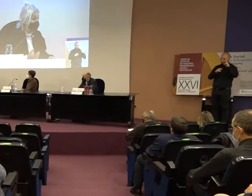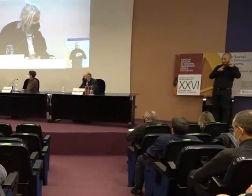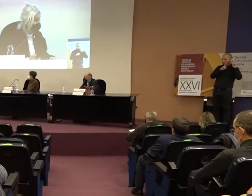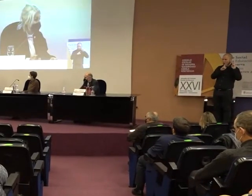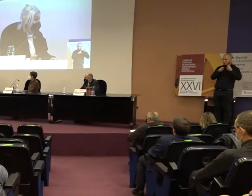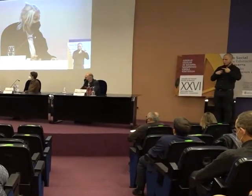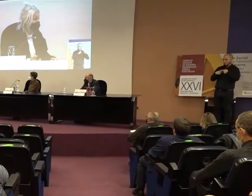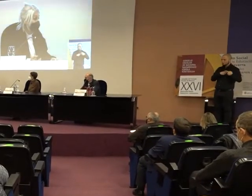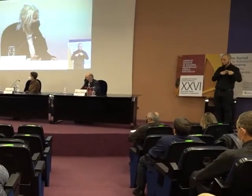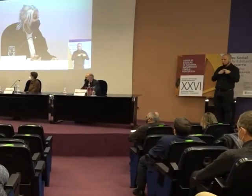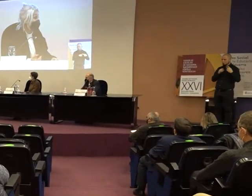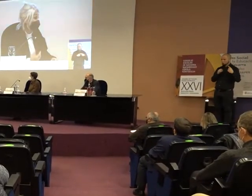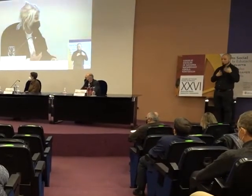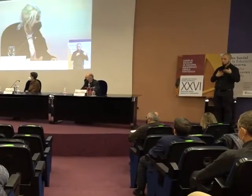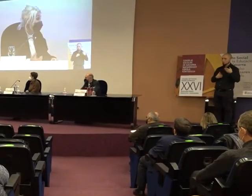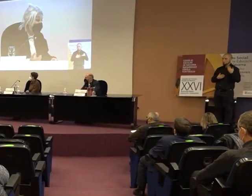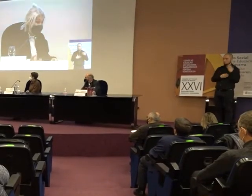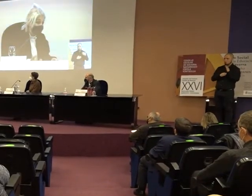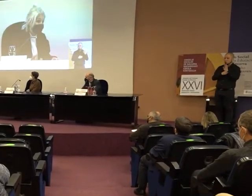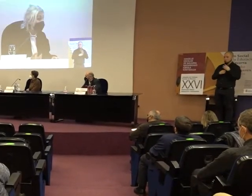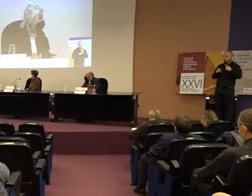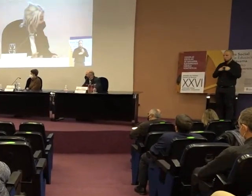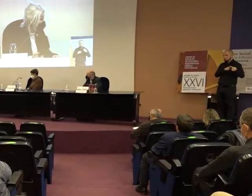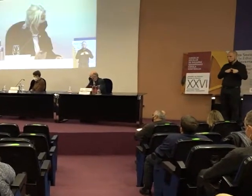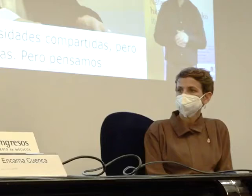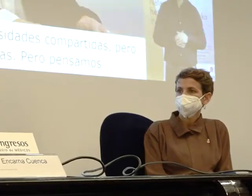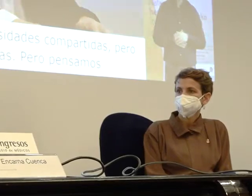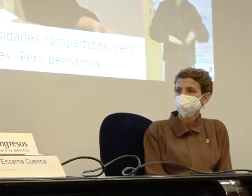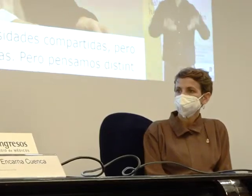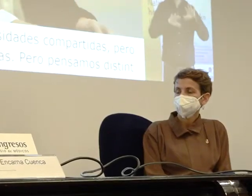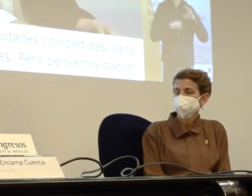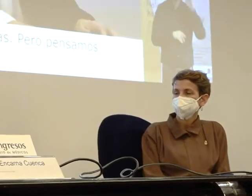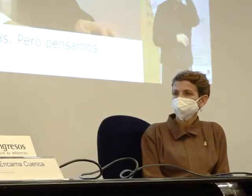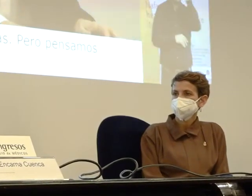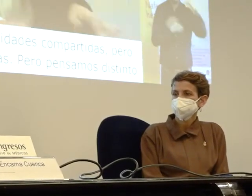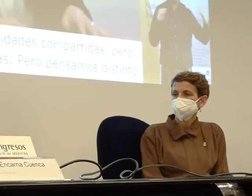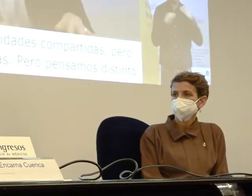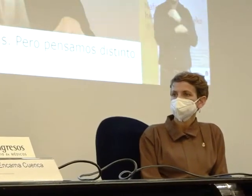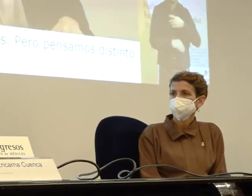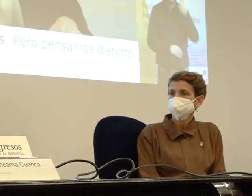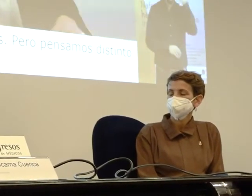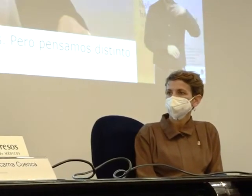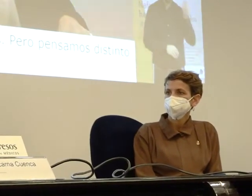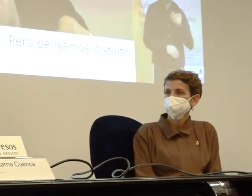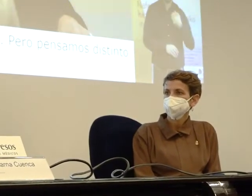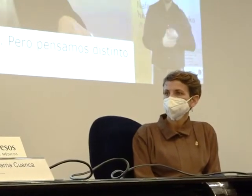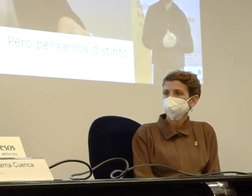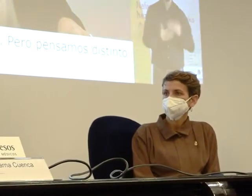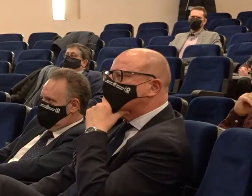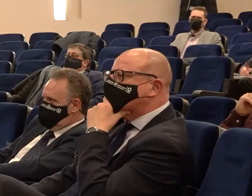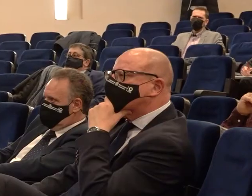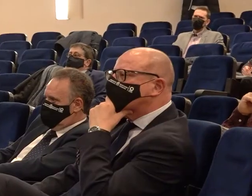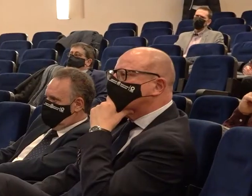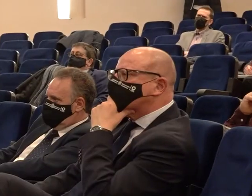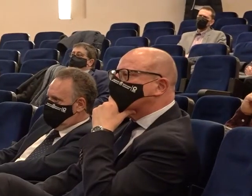la comunidad foral' porque si los planes estratégicos que nos ayudarán a gobernar navarra en el futuro como por ejemplo puede ser el plan reactivar navarra o